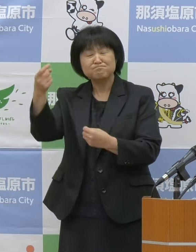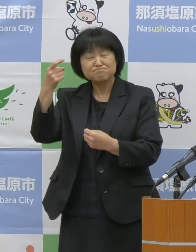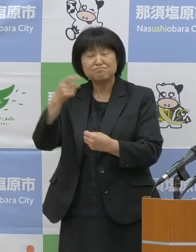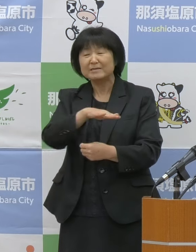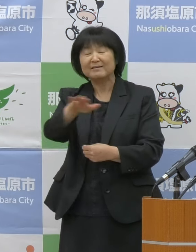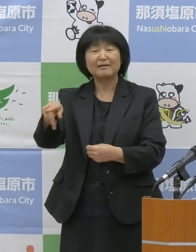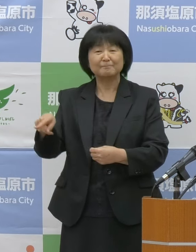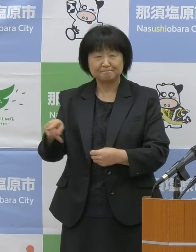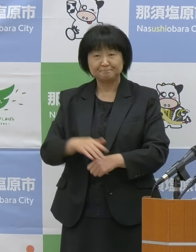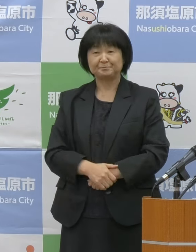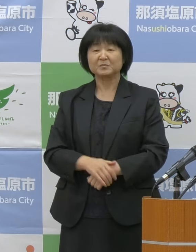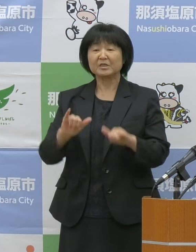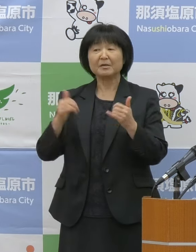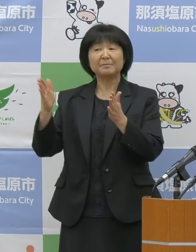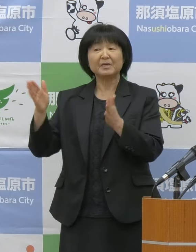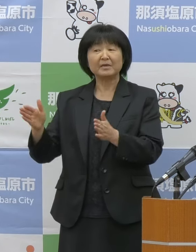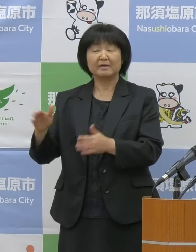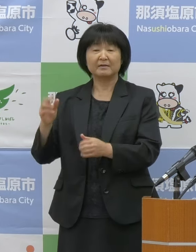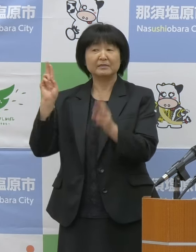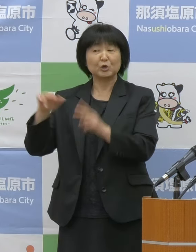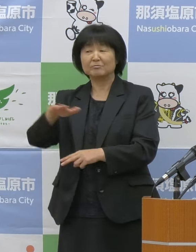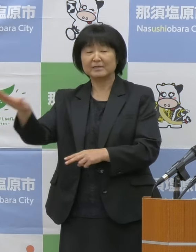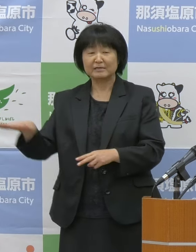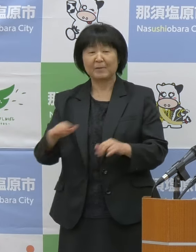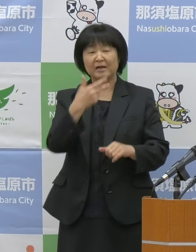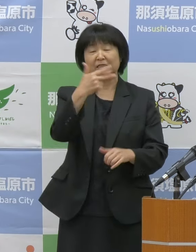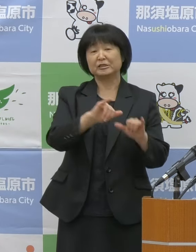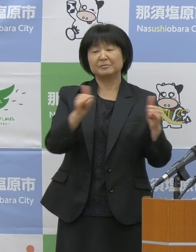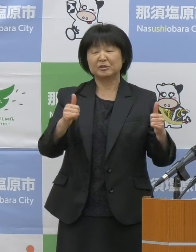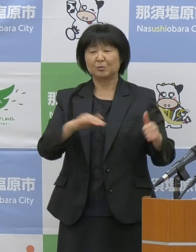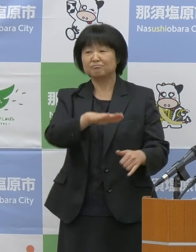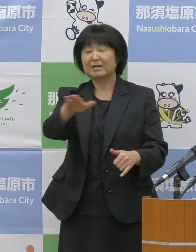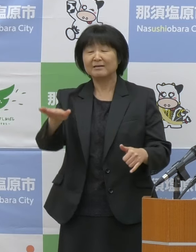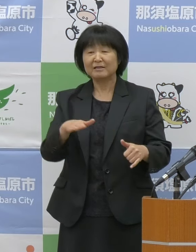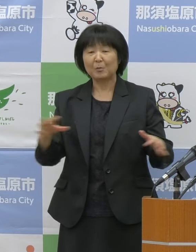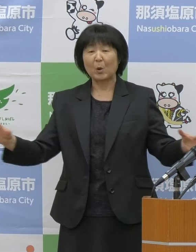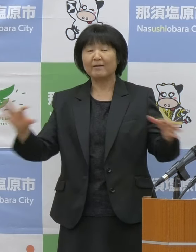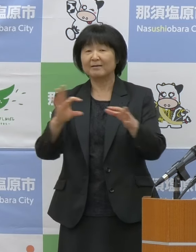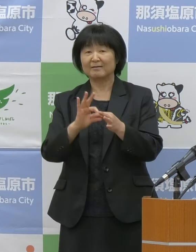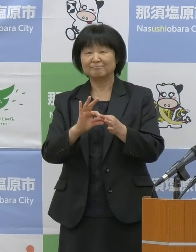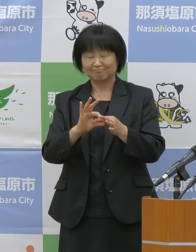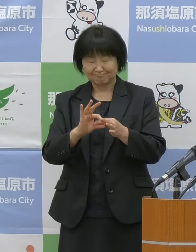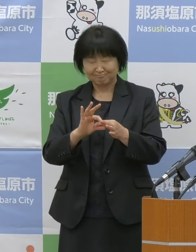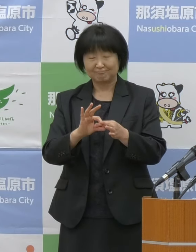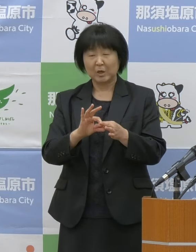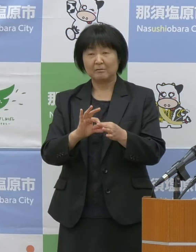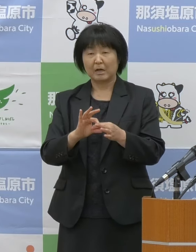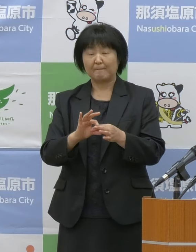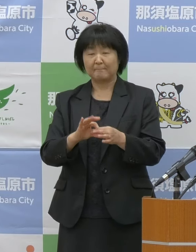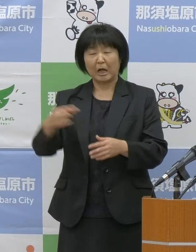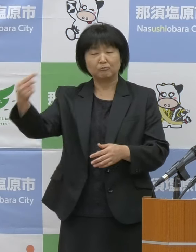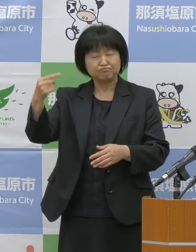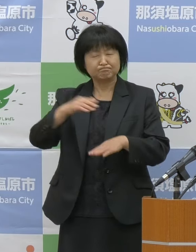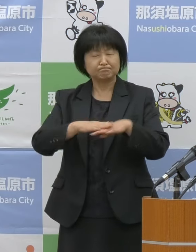民の皆様、民間企業の皆様との連携が生かせた、教訓が生かせた部分も